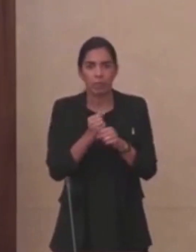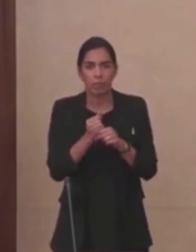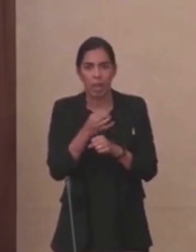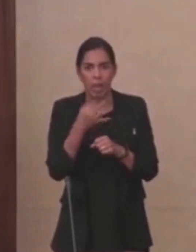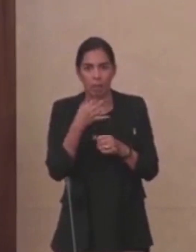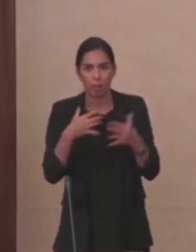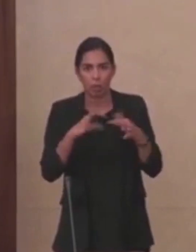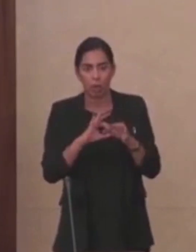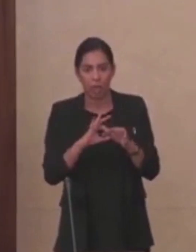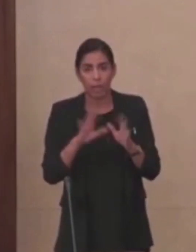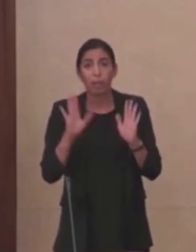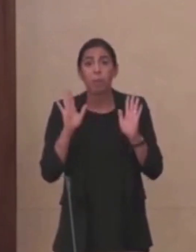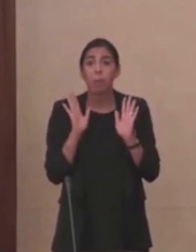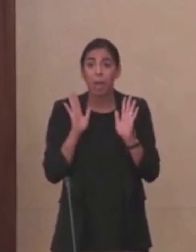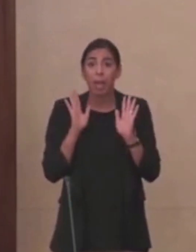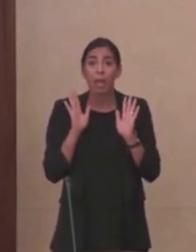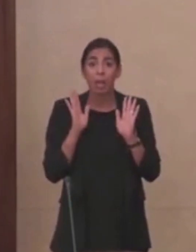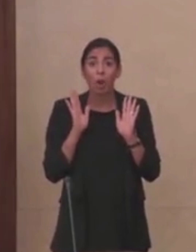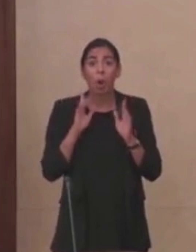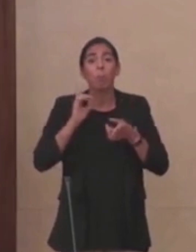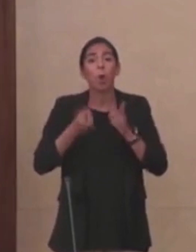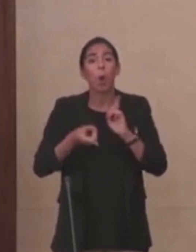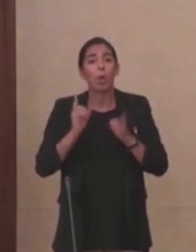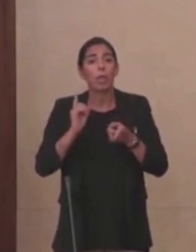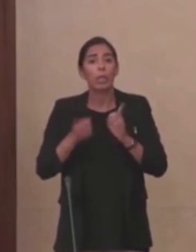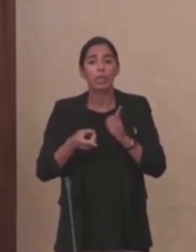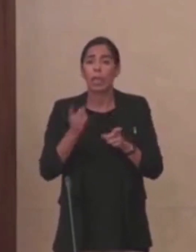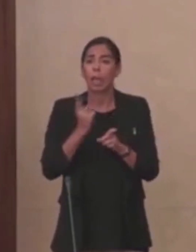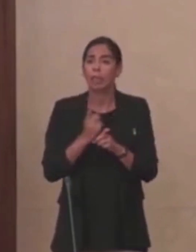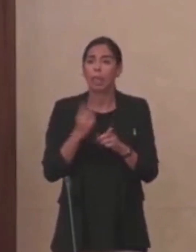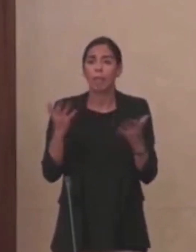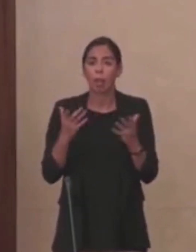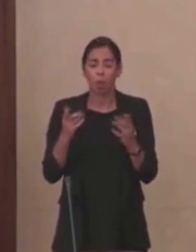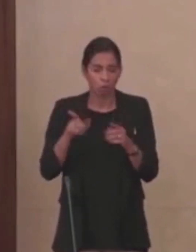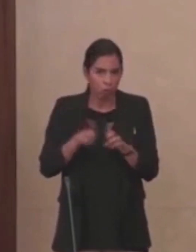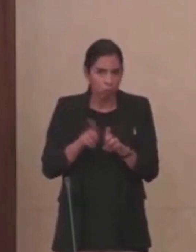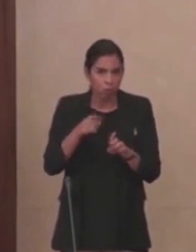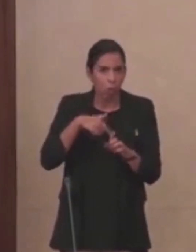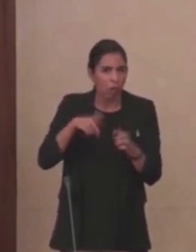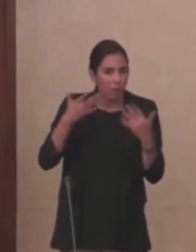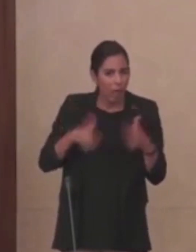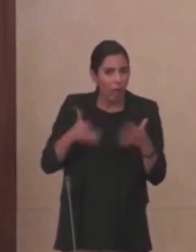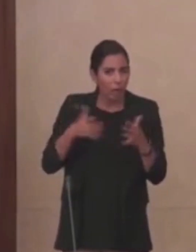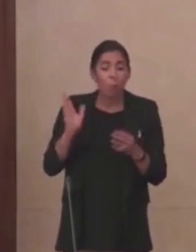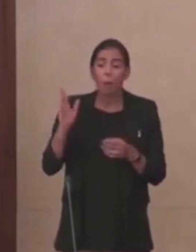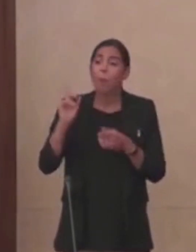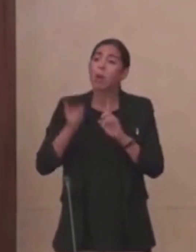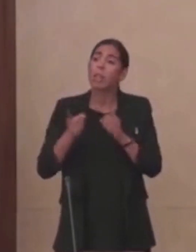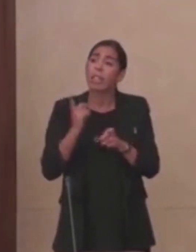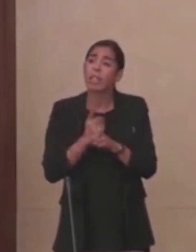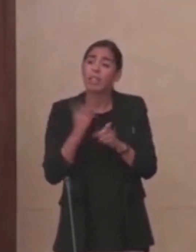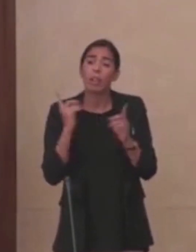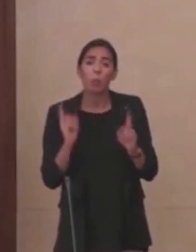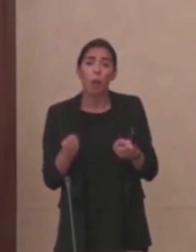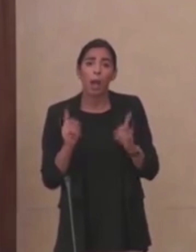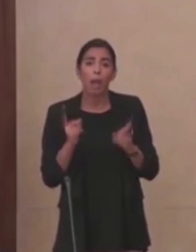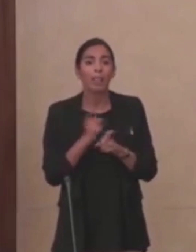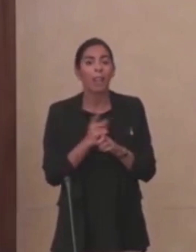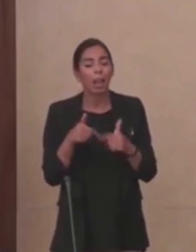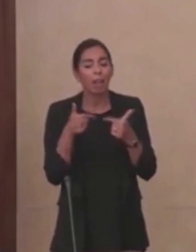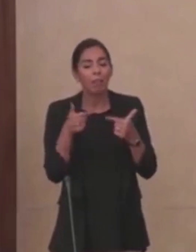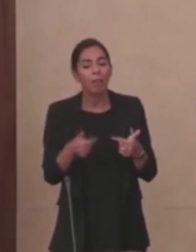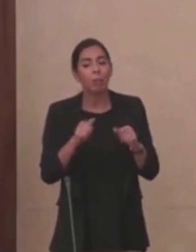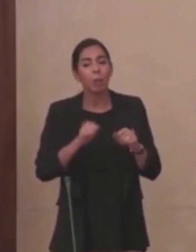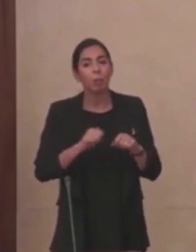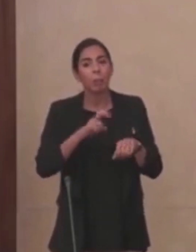pas de conseils de type de médecine. Mais nous avons, en tant que politique,